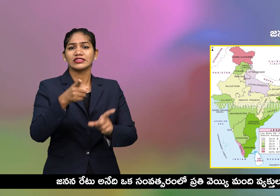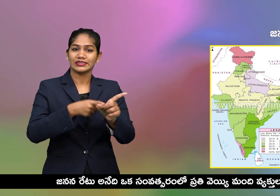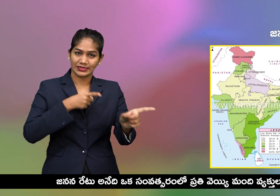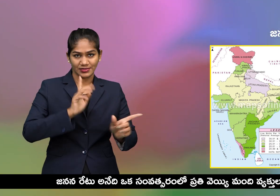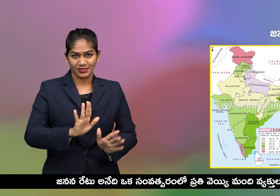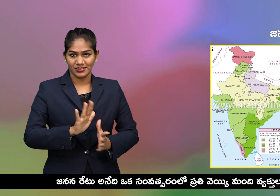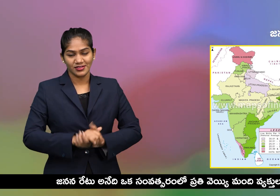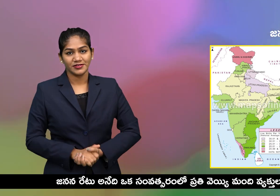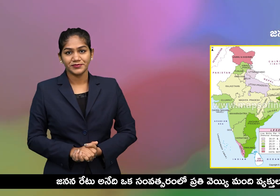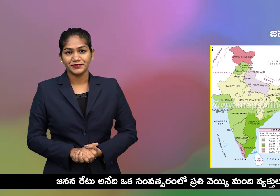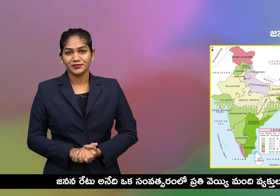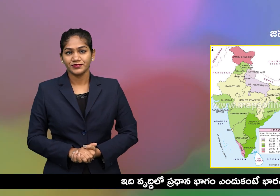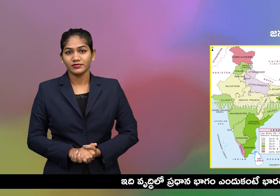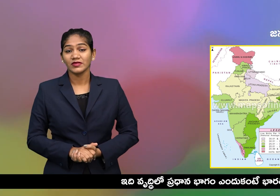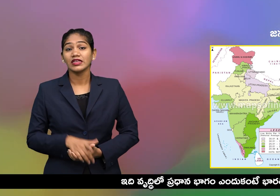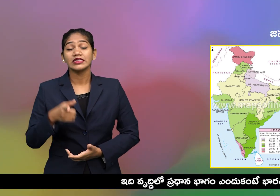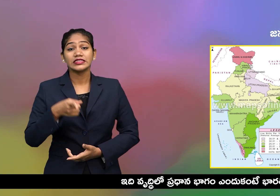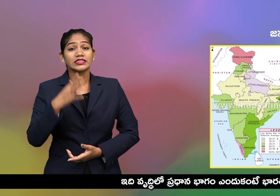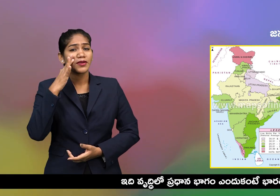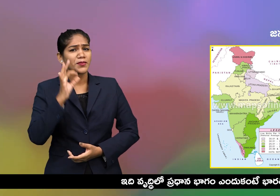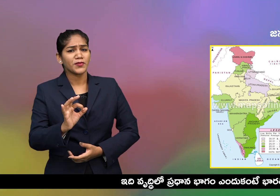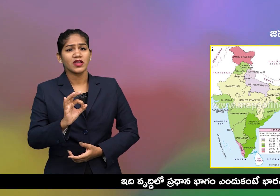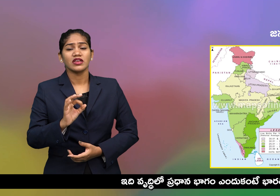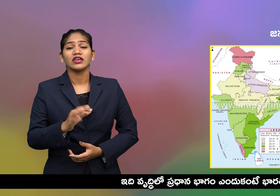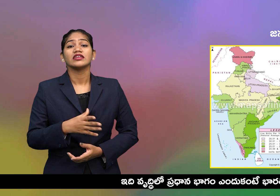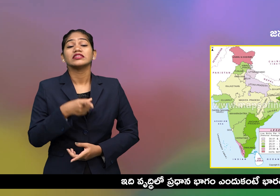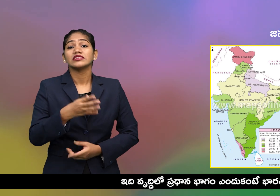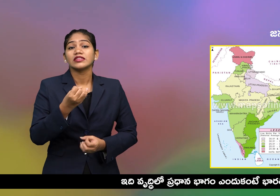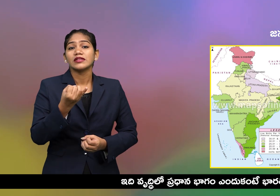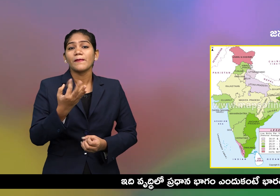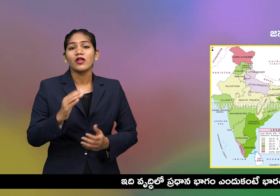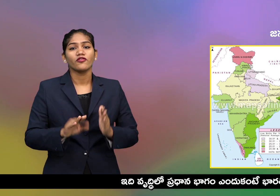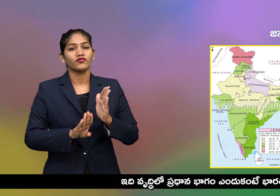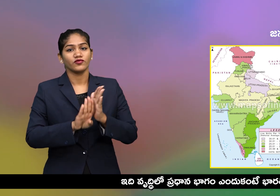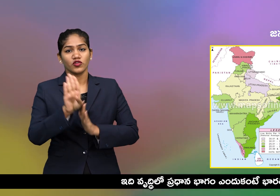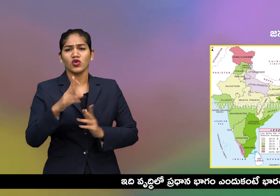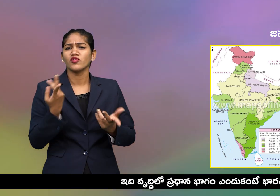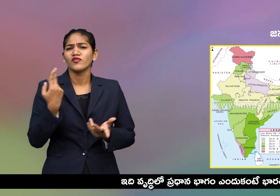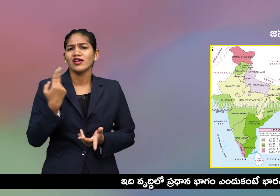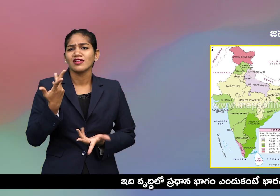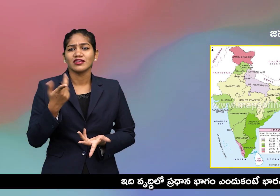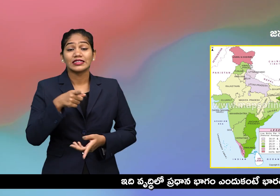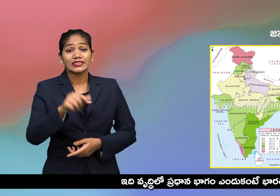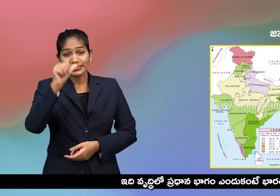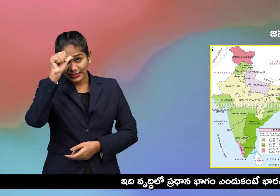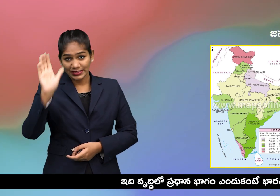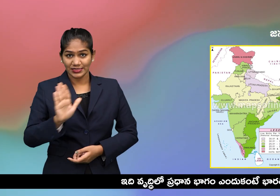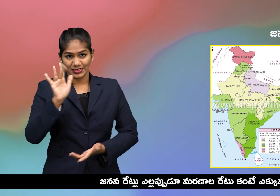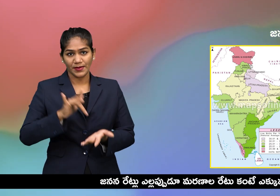జననాల సంఖ్య. ఇది వృద్ధిలో ప్రధాన భాగం, ఎందుకంటే భారతదేశంలో జనన